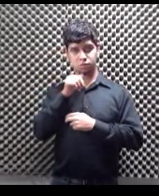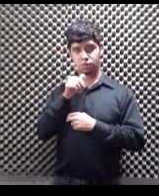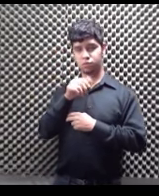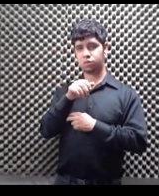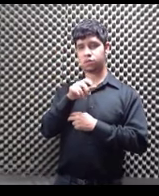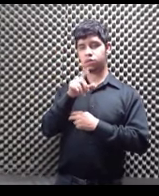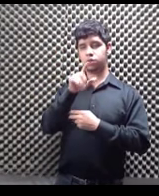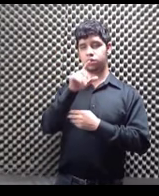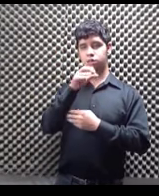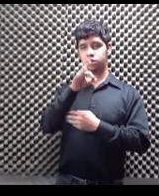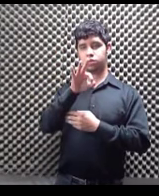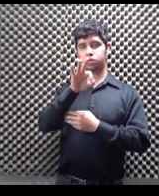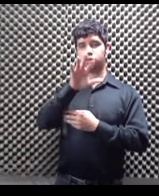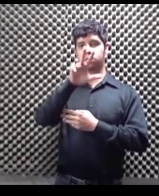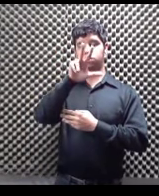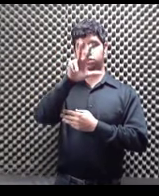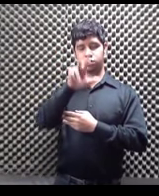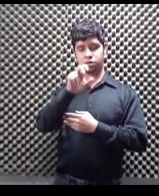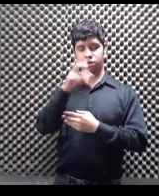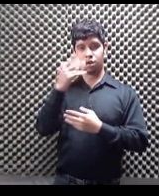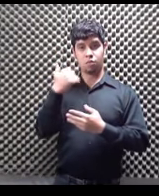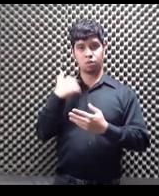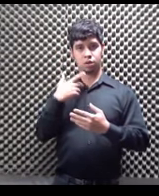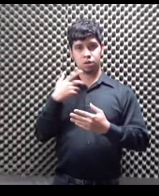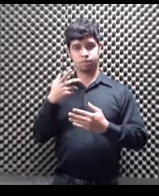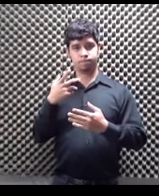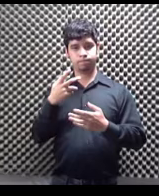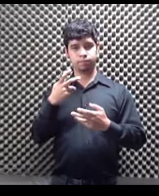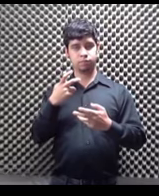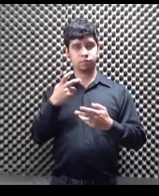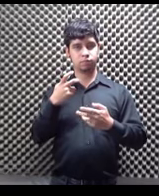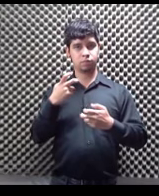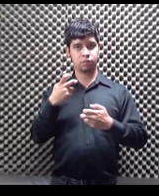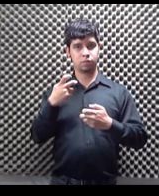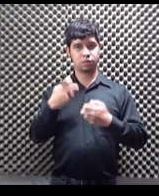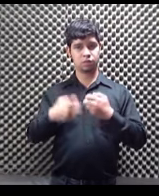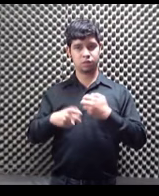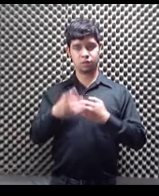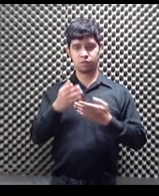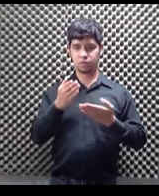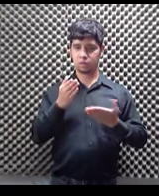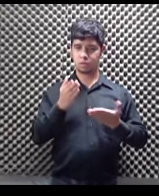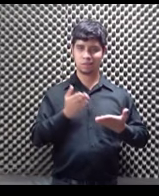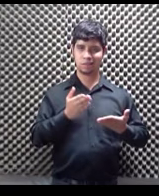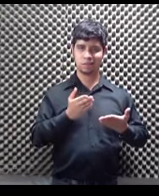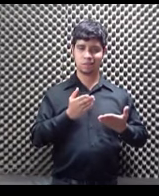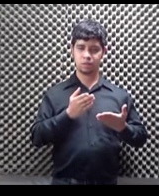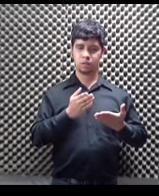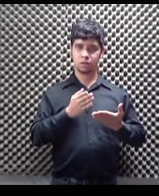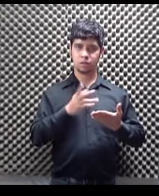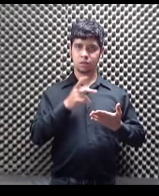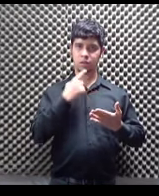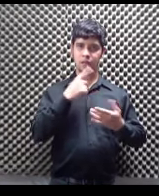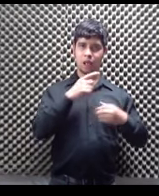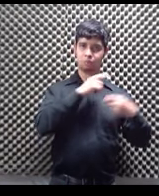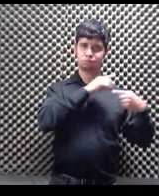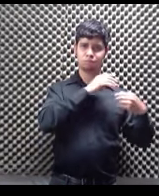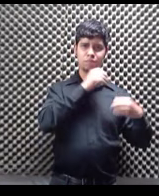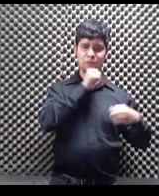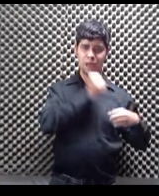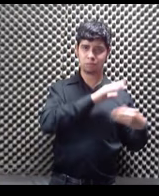Es difícil 53. Transportar al presente una obra del siglo de oro, uh-huh. Pero